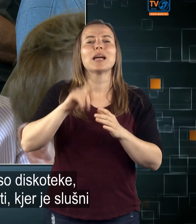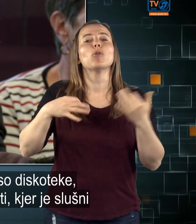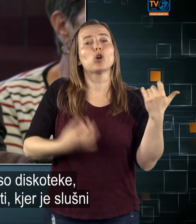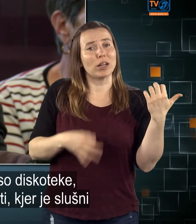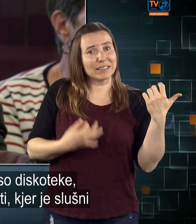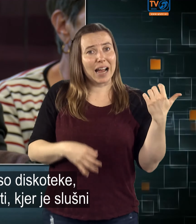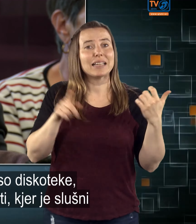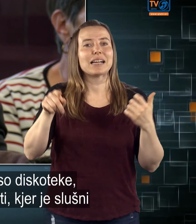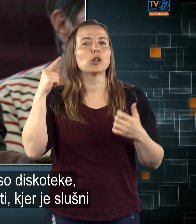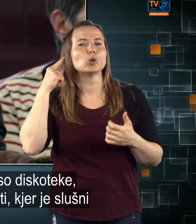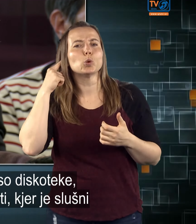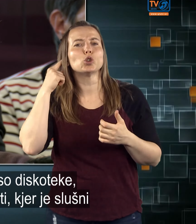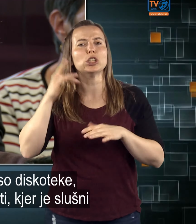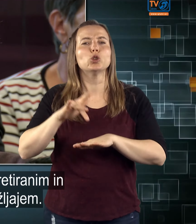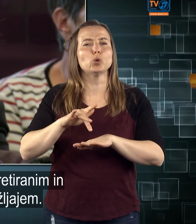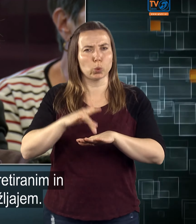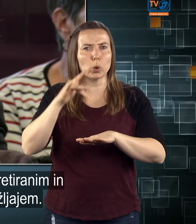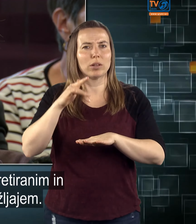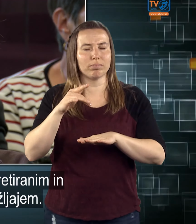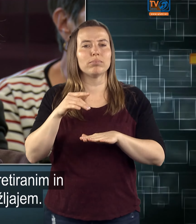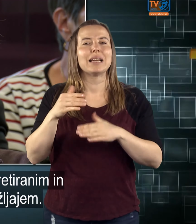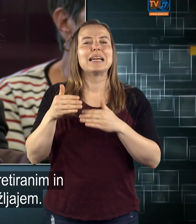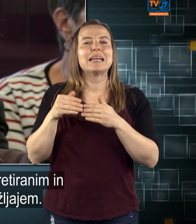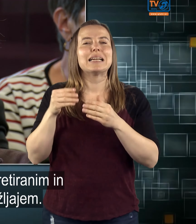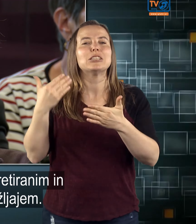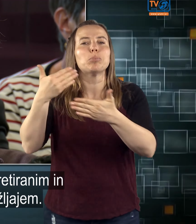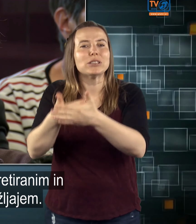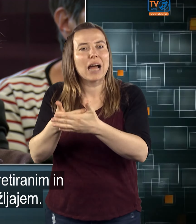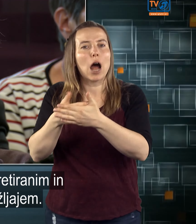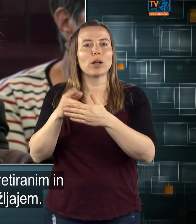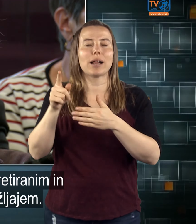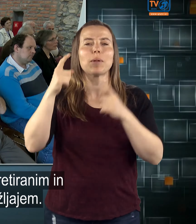čuti spostavljen pretiranim in škodljivim dražljajem.